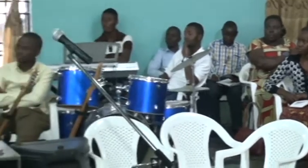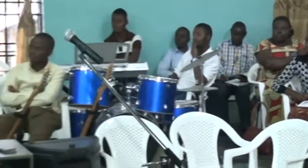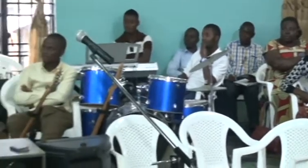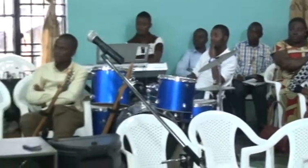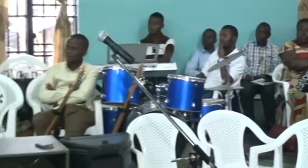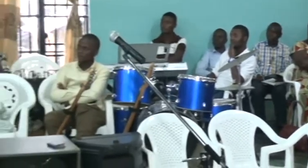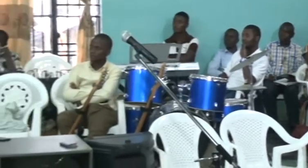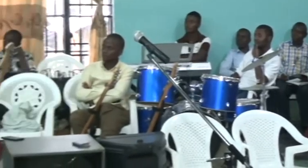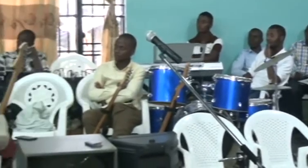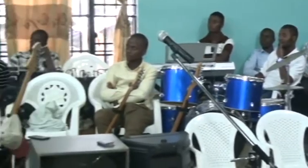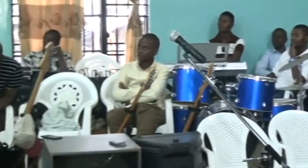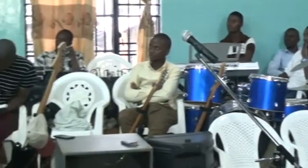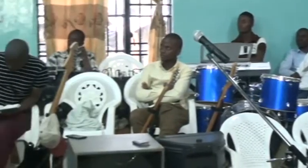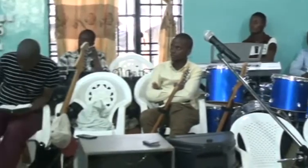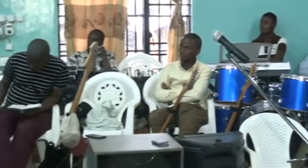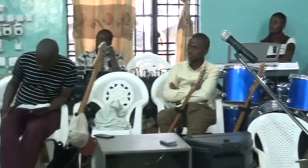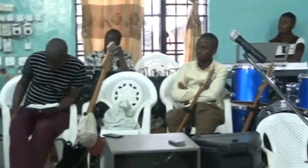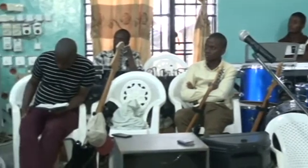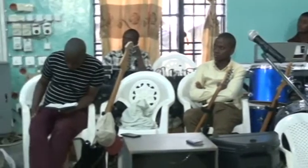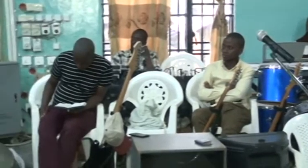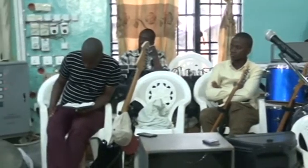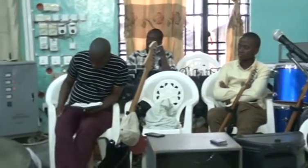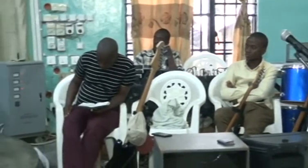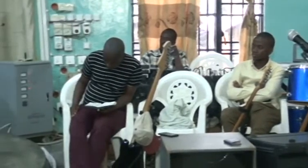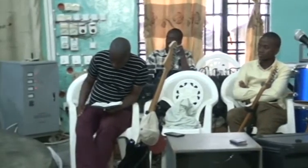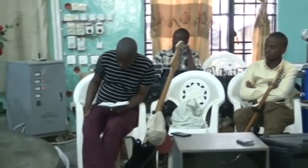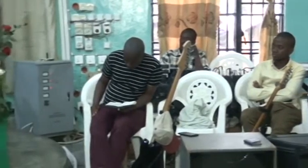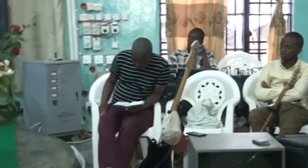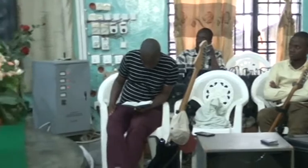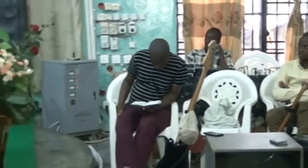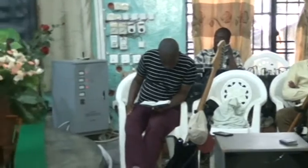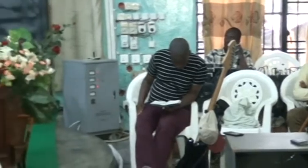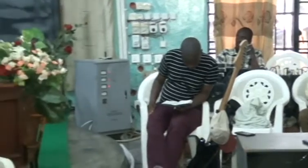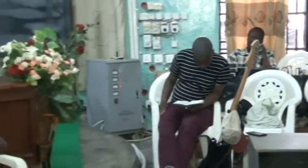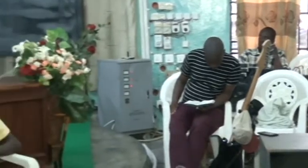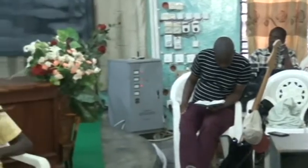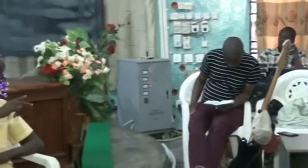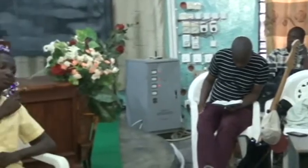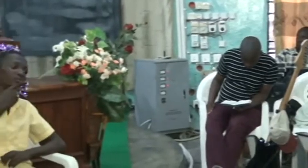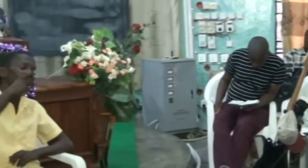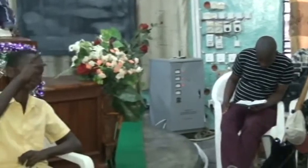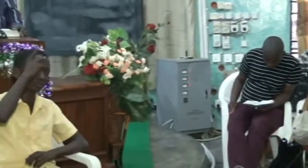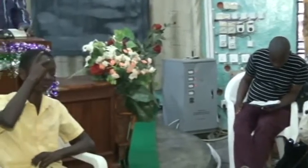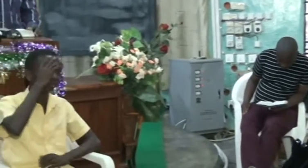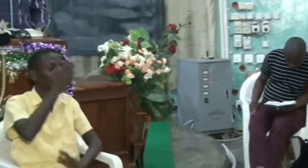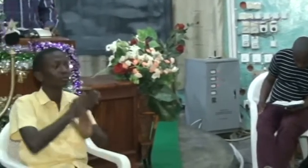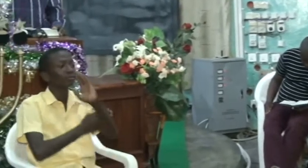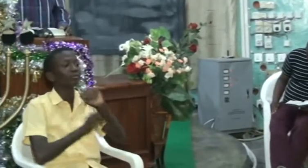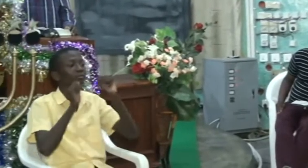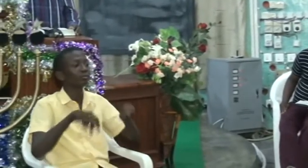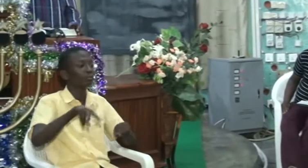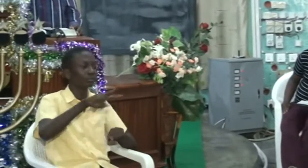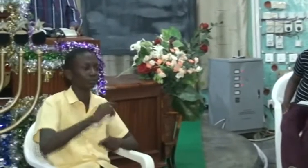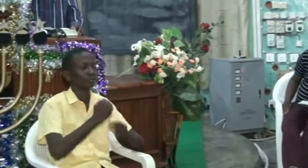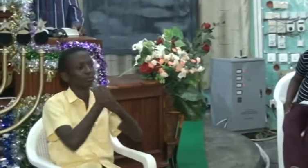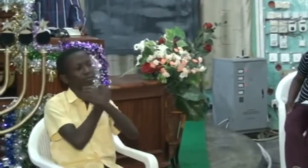wewe. Mais il n'aime pas ton mari. Lakini unakuta hapendi bwana. Vous parents, nyie wazazi. Dieu peut vous aimer.